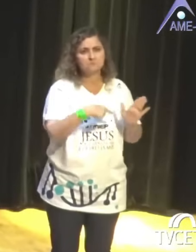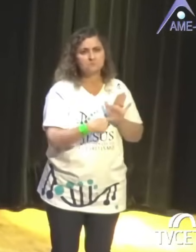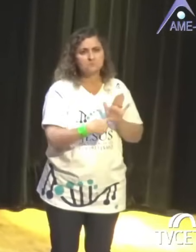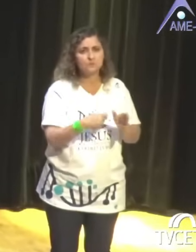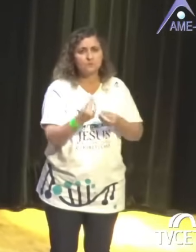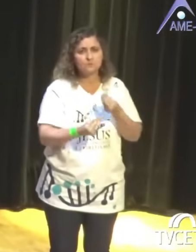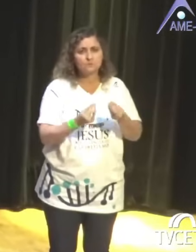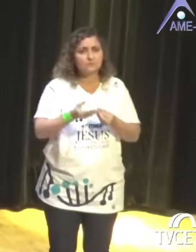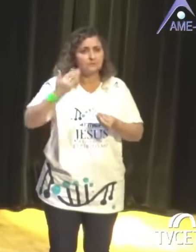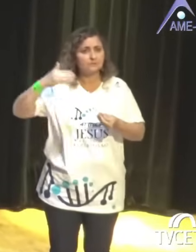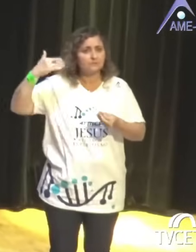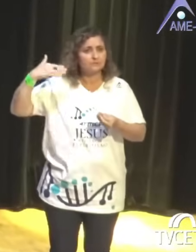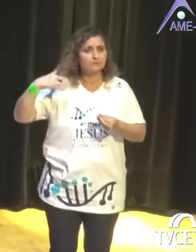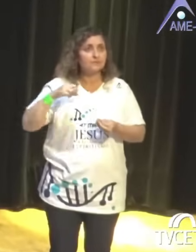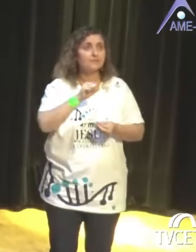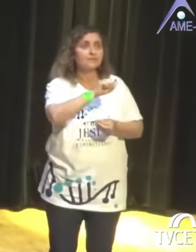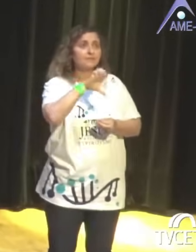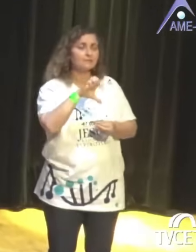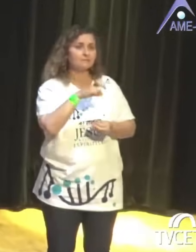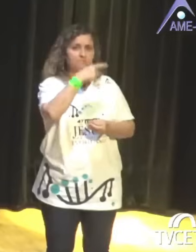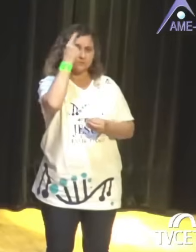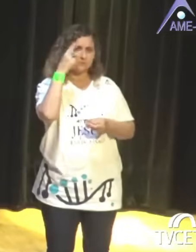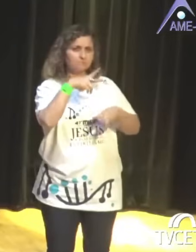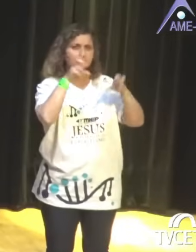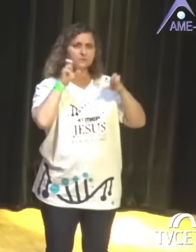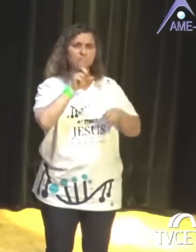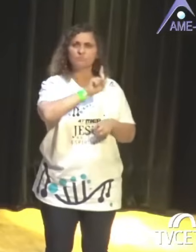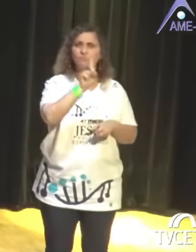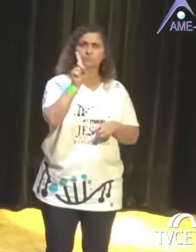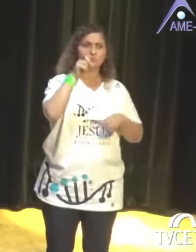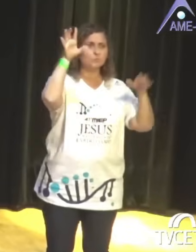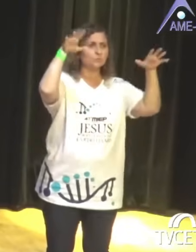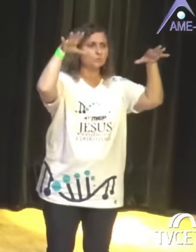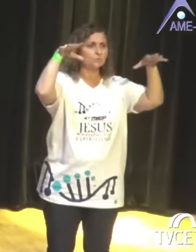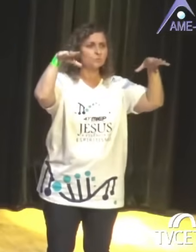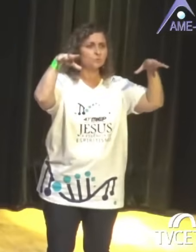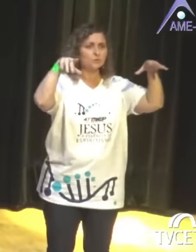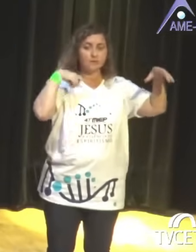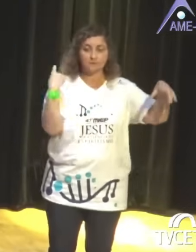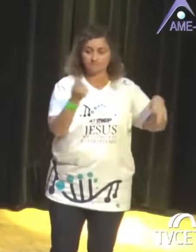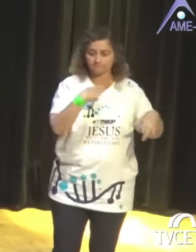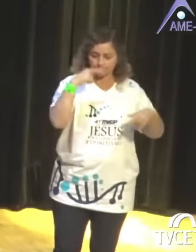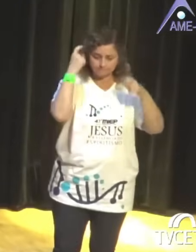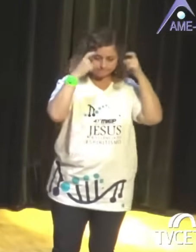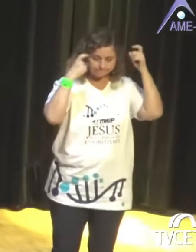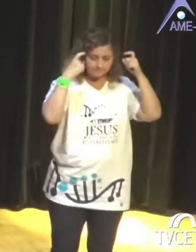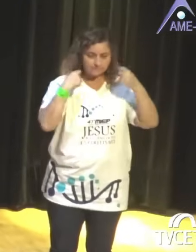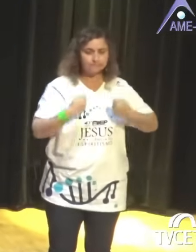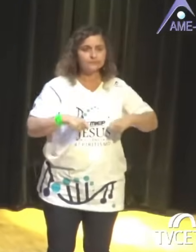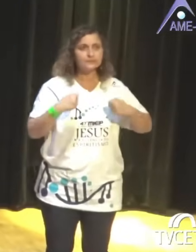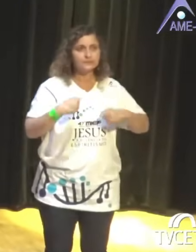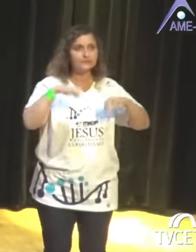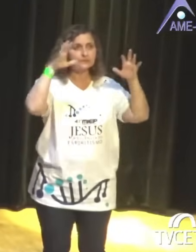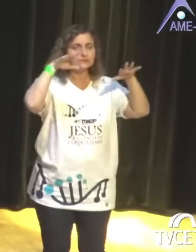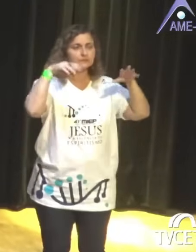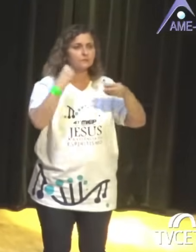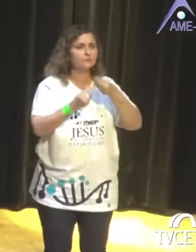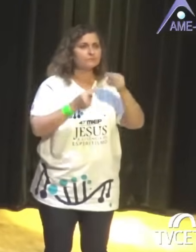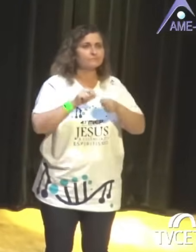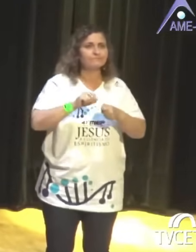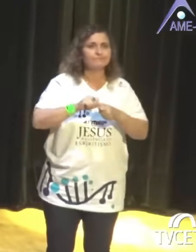assim não choveu ISO não choveu precisa chover